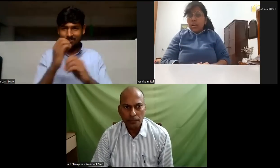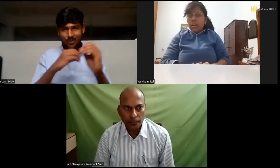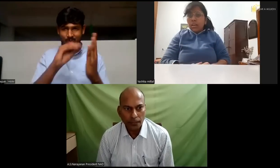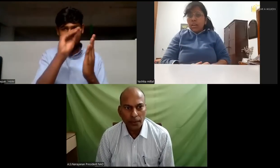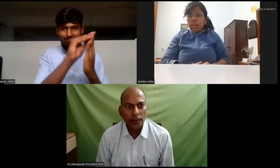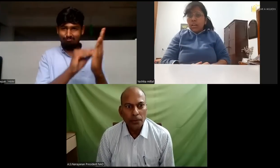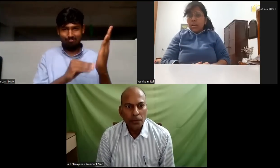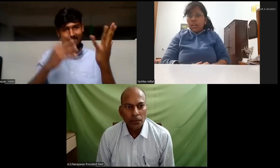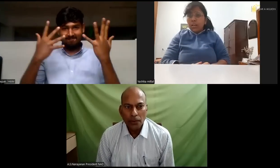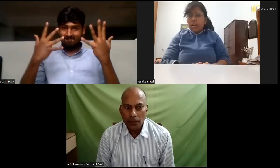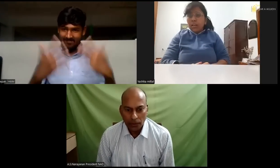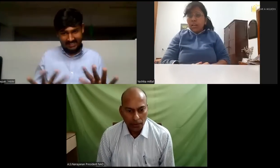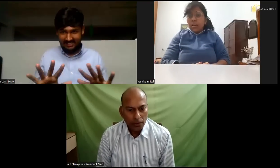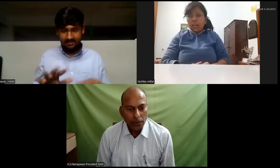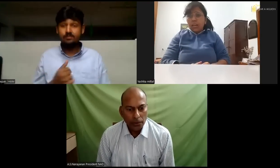కొంత